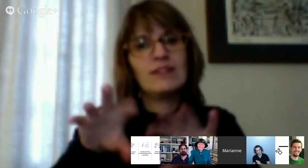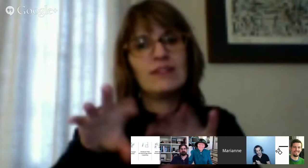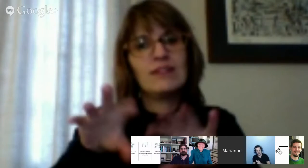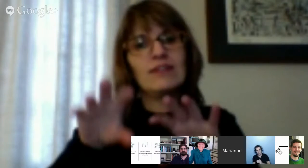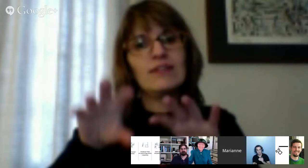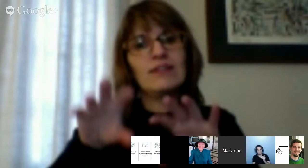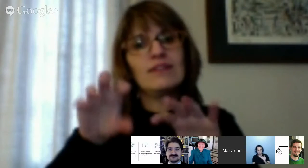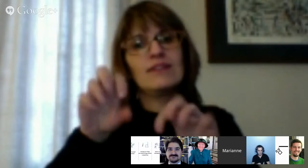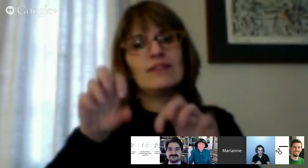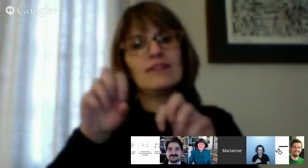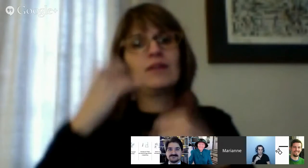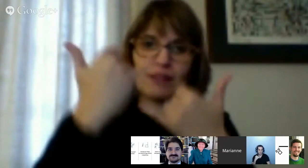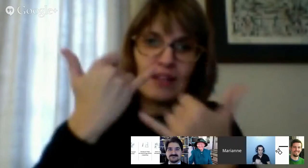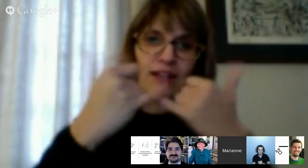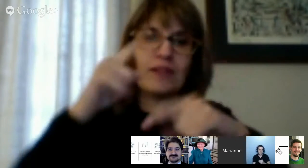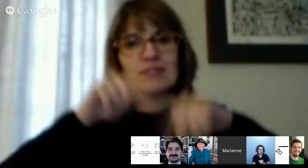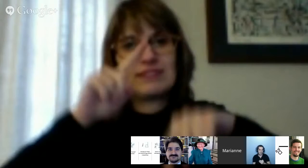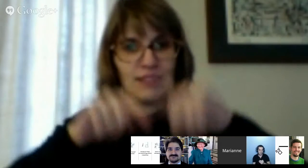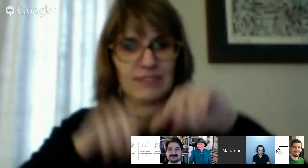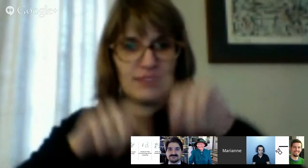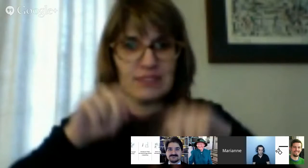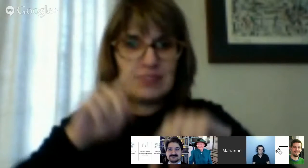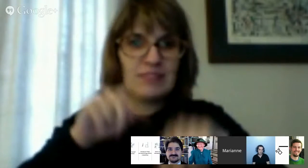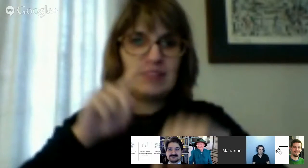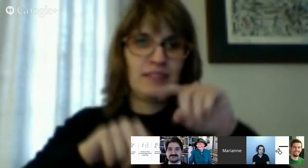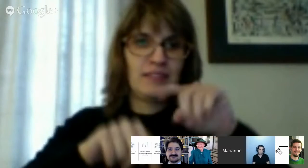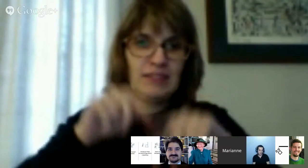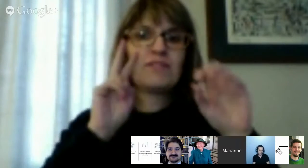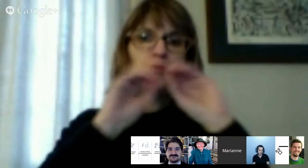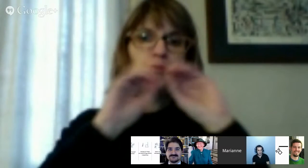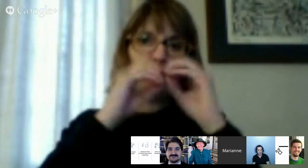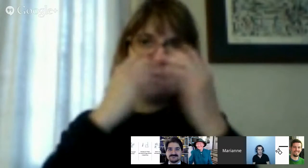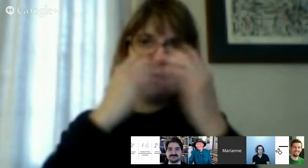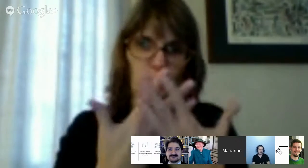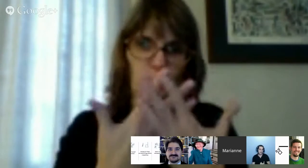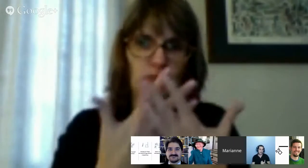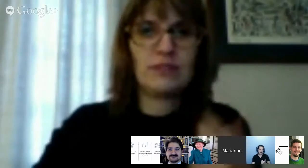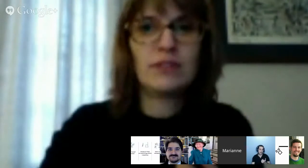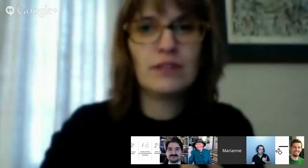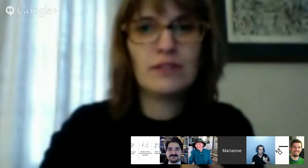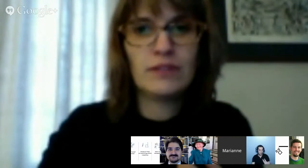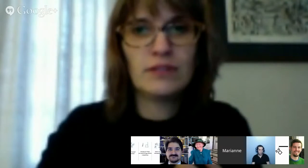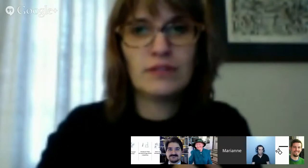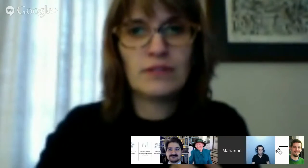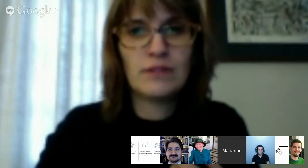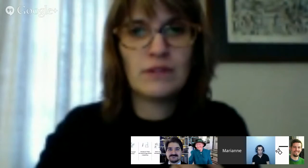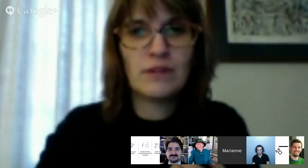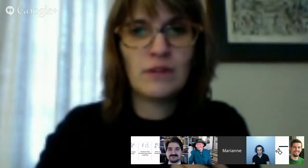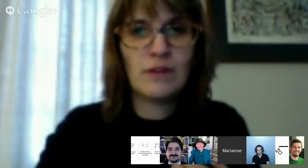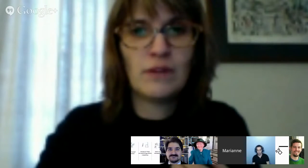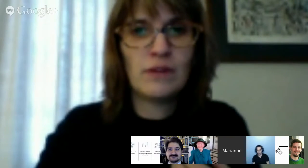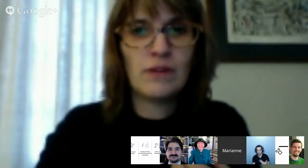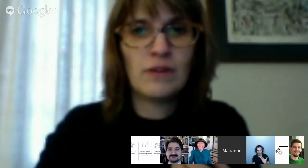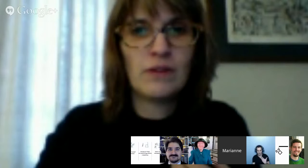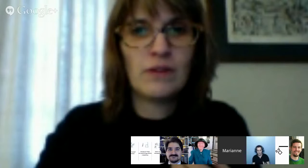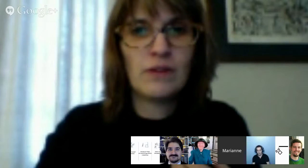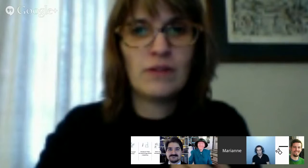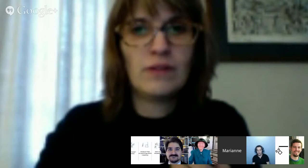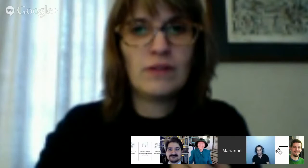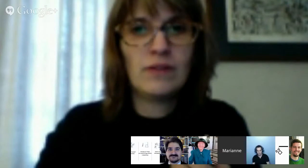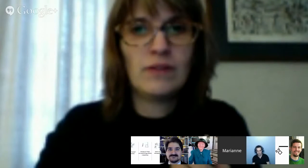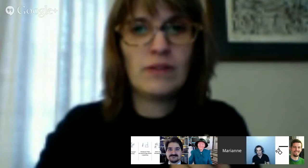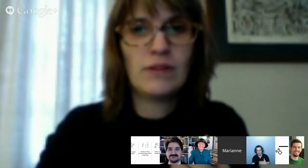ouvintes. E nós ensinamos brincadeiras com a